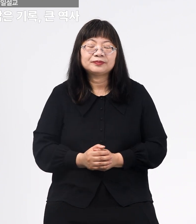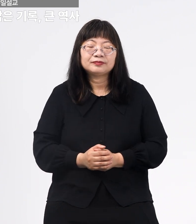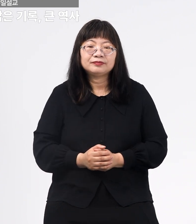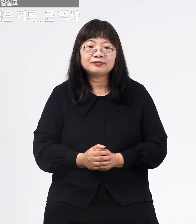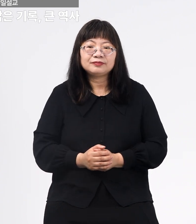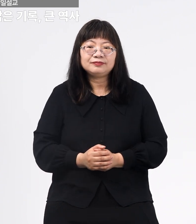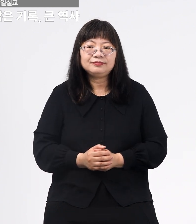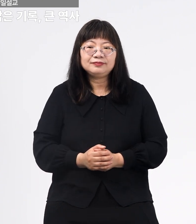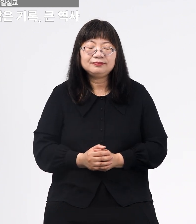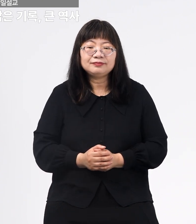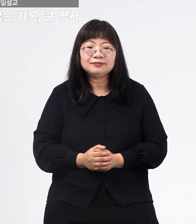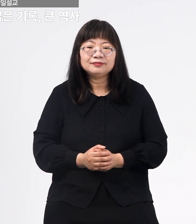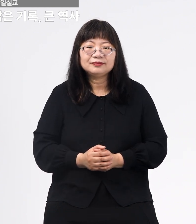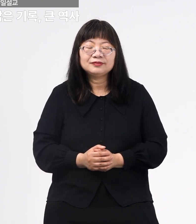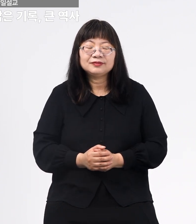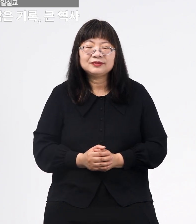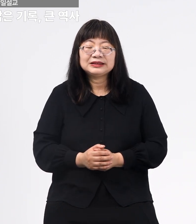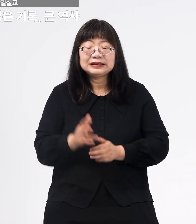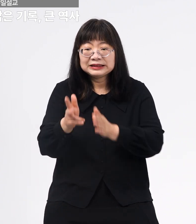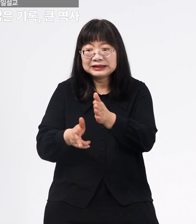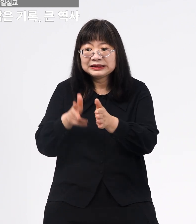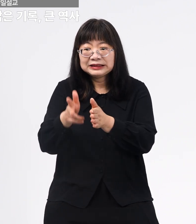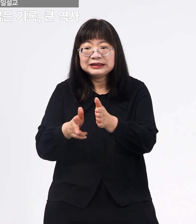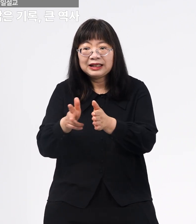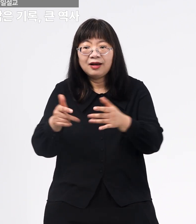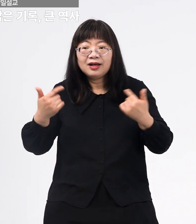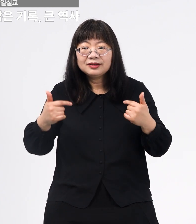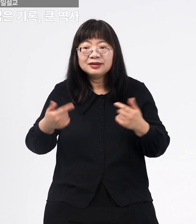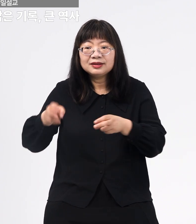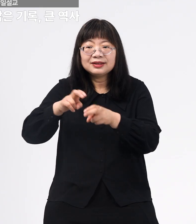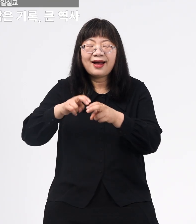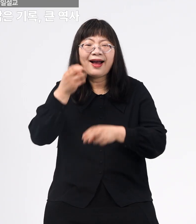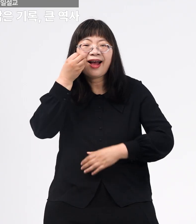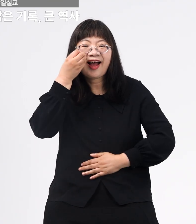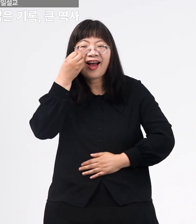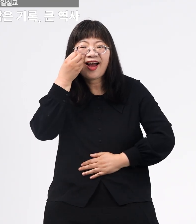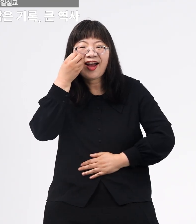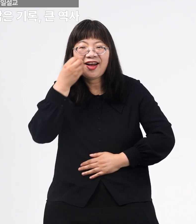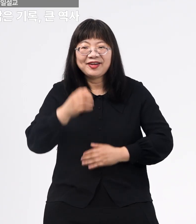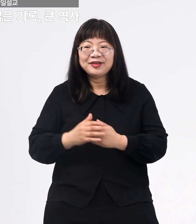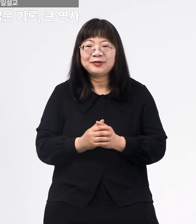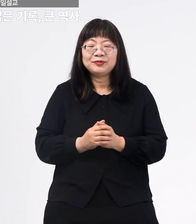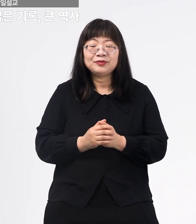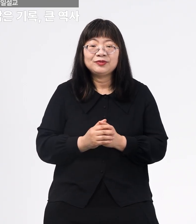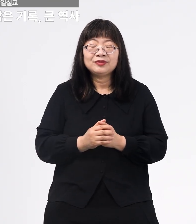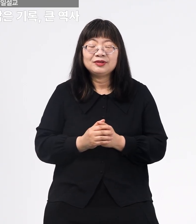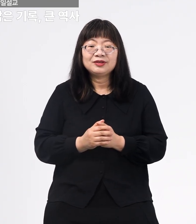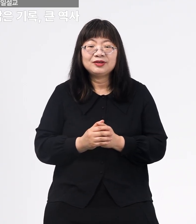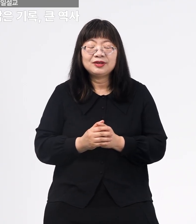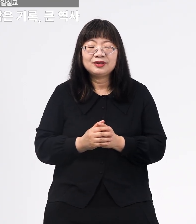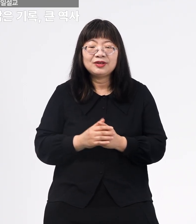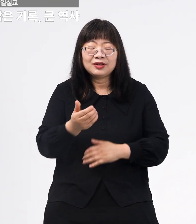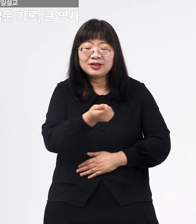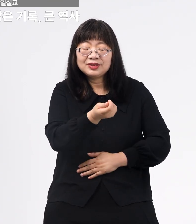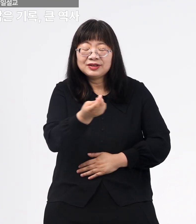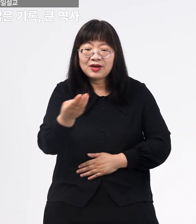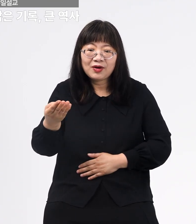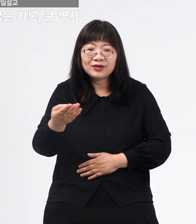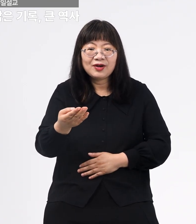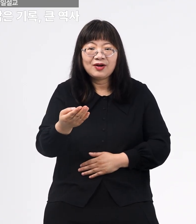탔습니다. 참 기차를 늘 타다 보면 신기해요. 그 여러